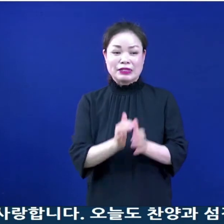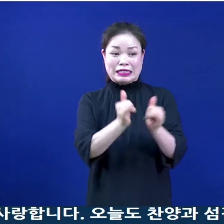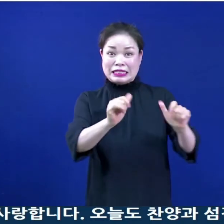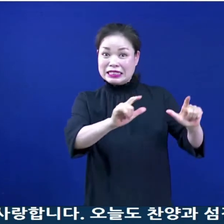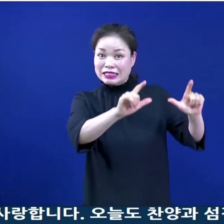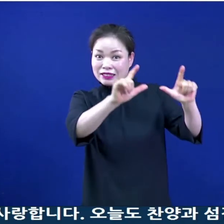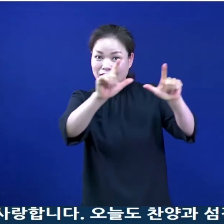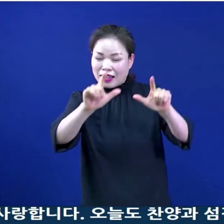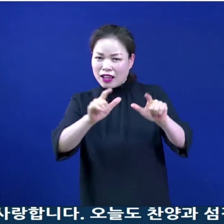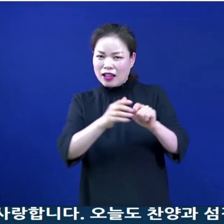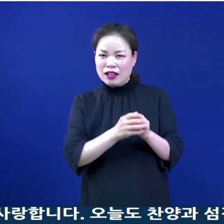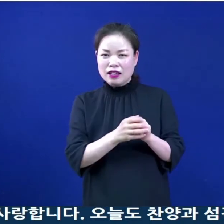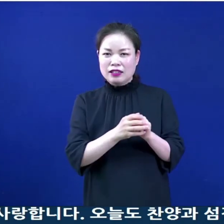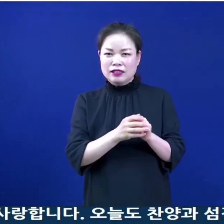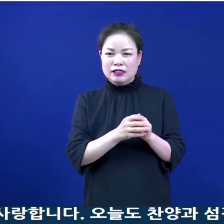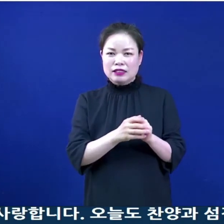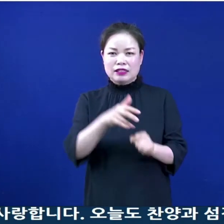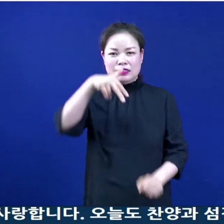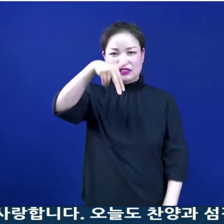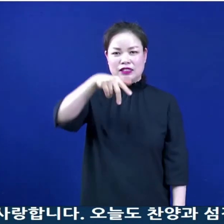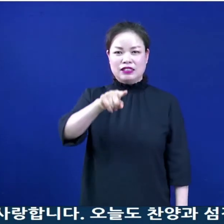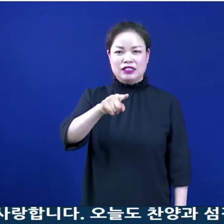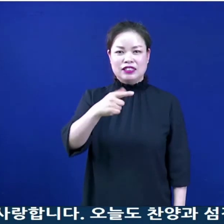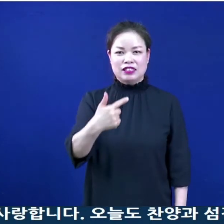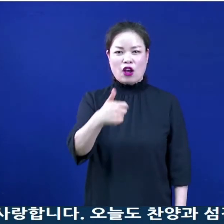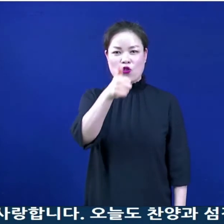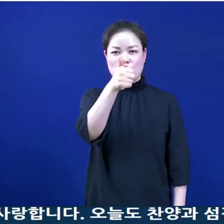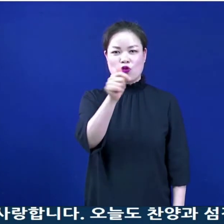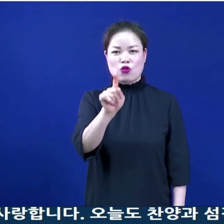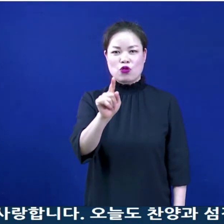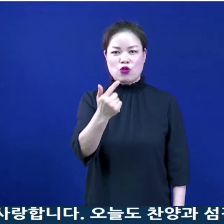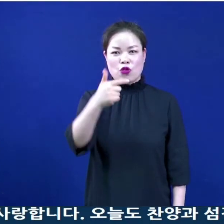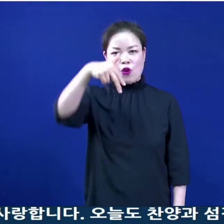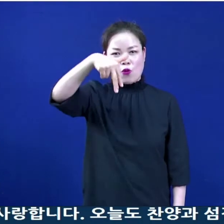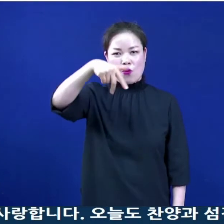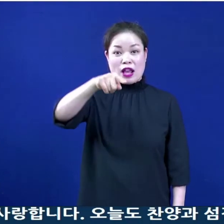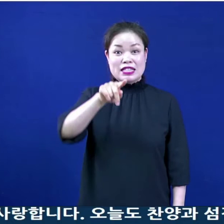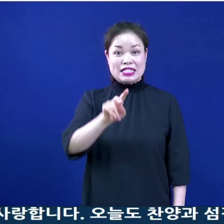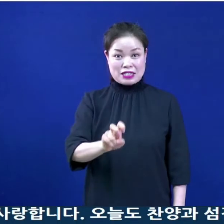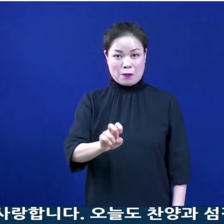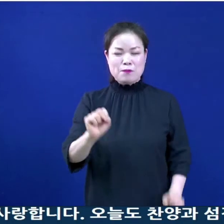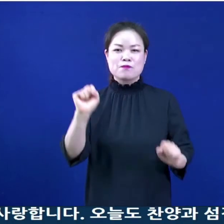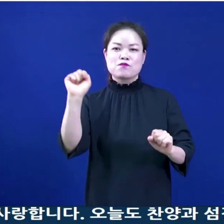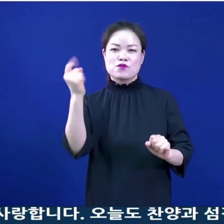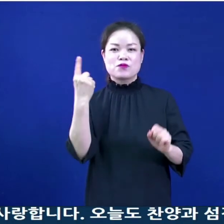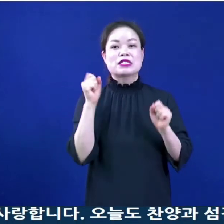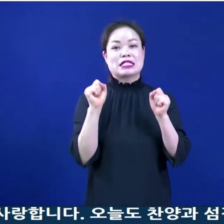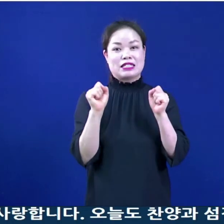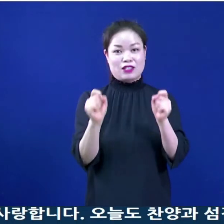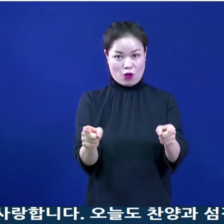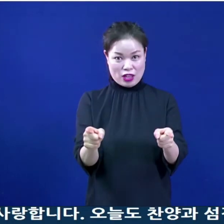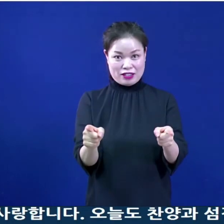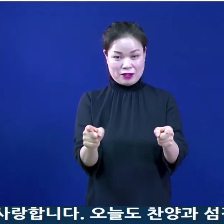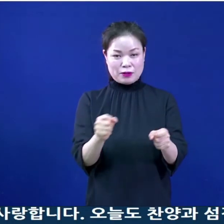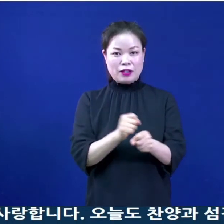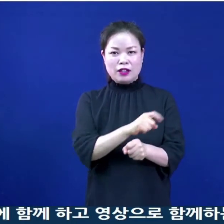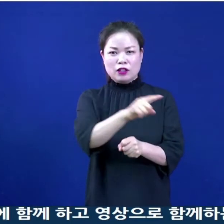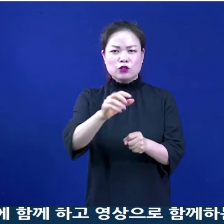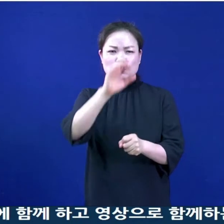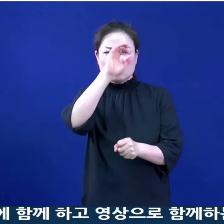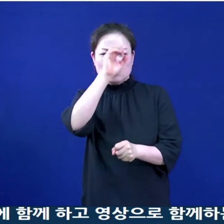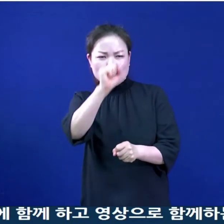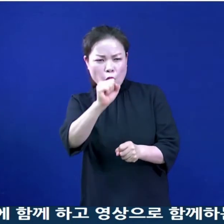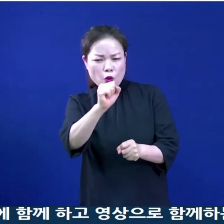인생에는 전환점이 있게 마련입니다. 계기라고도 얘기를 하죠. 좋은 인생은